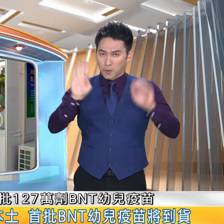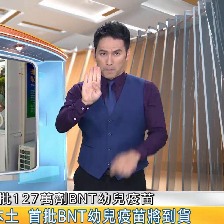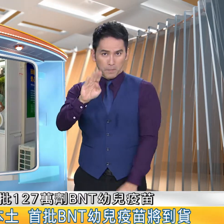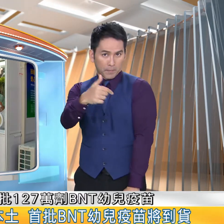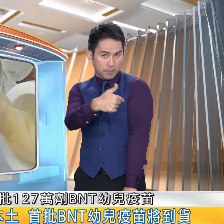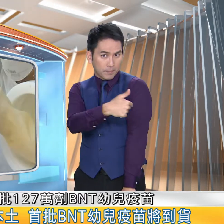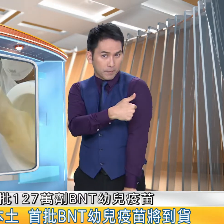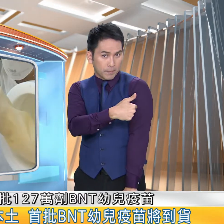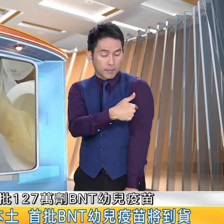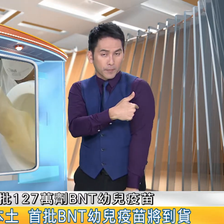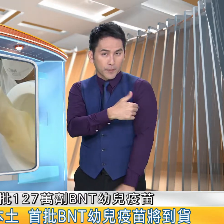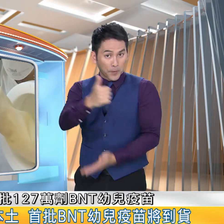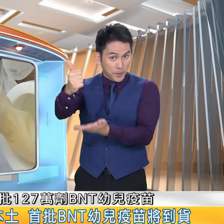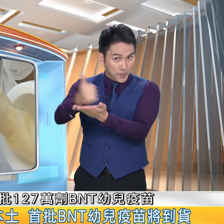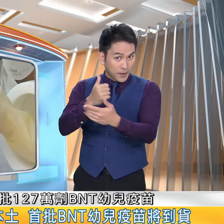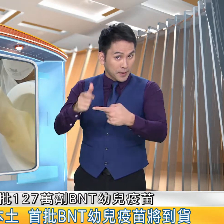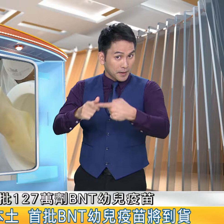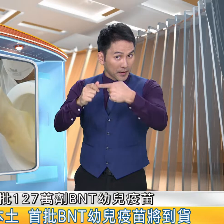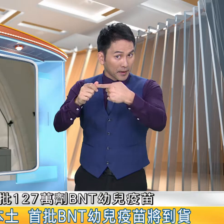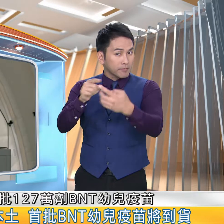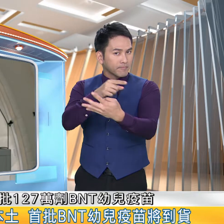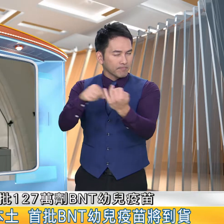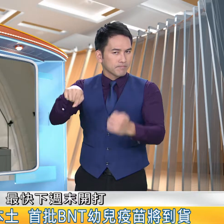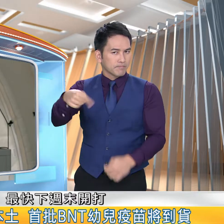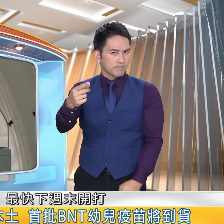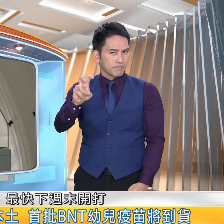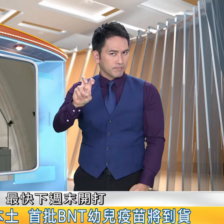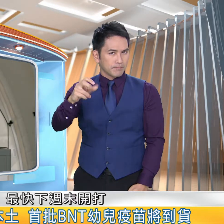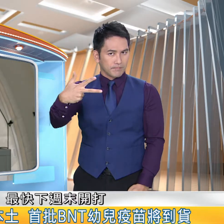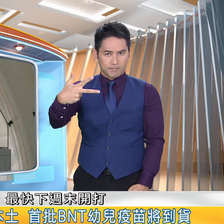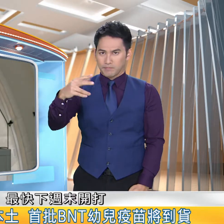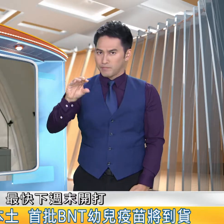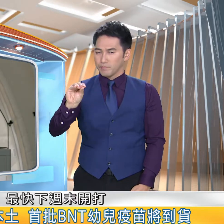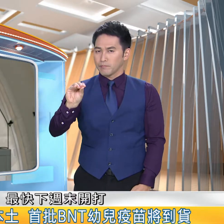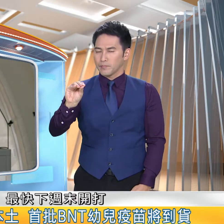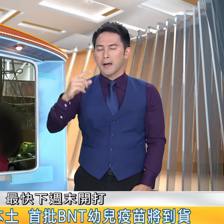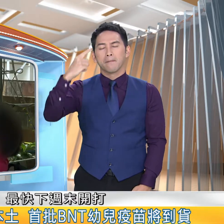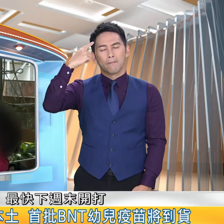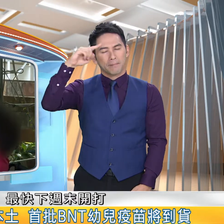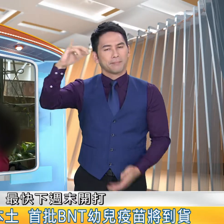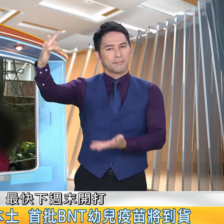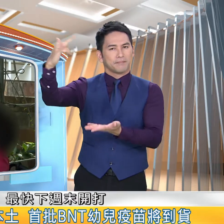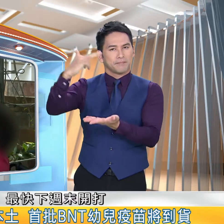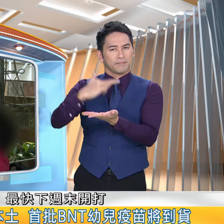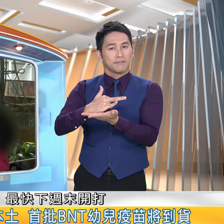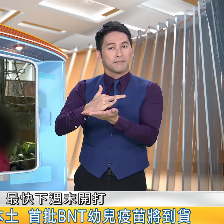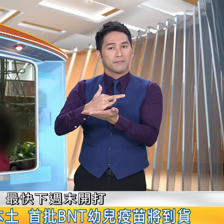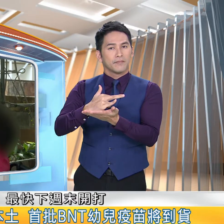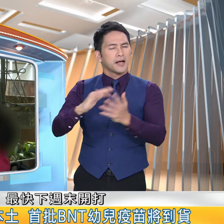127万剂 BNT 幼儿疫苗，预计明天到货，最快下周末开